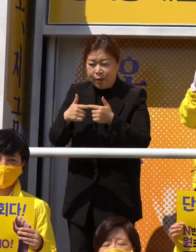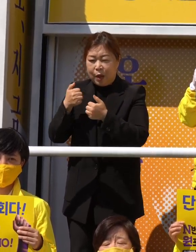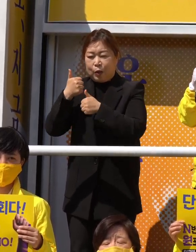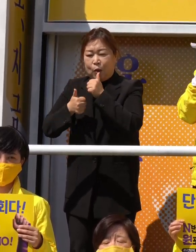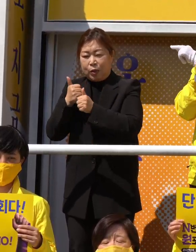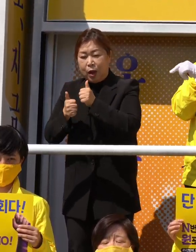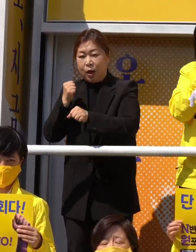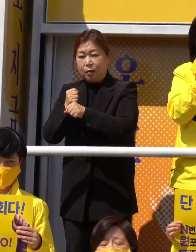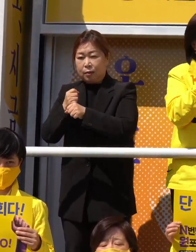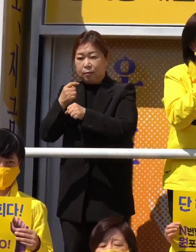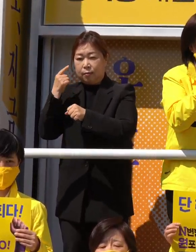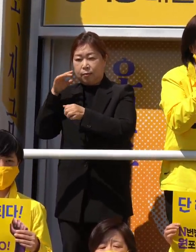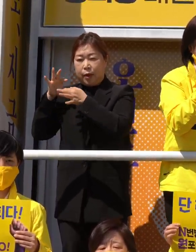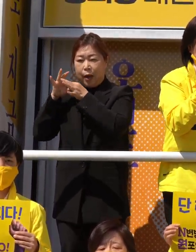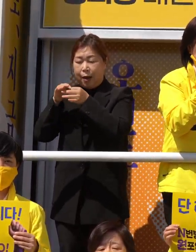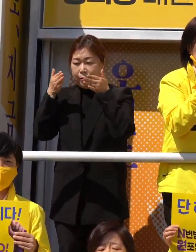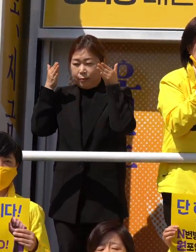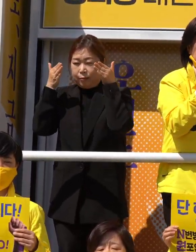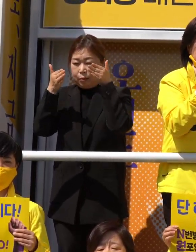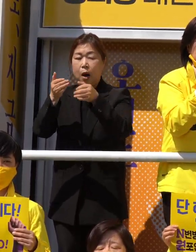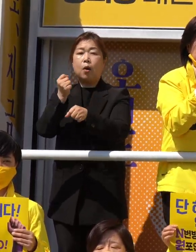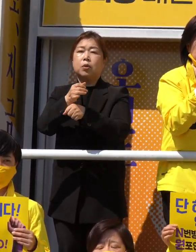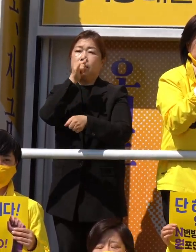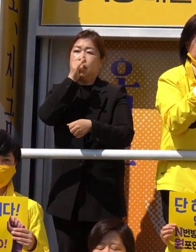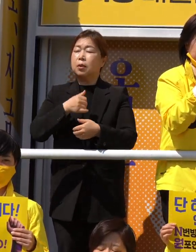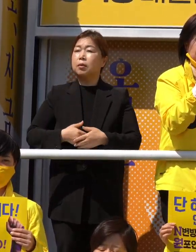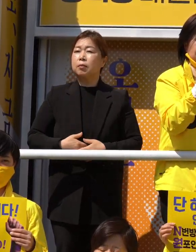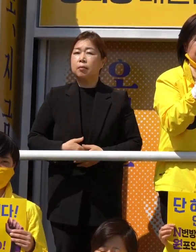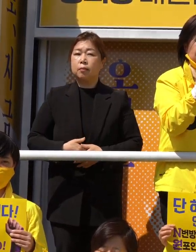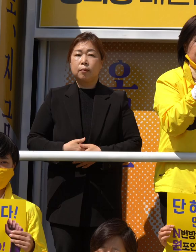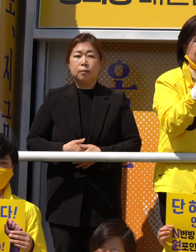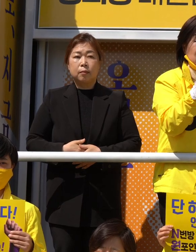경쟁에 혈안이 돼 있지 않습니까, 여러분?